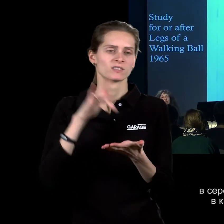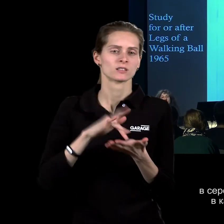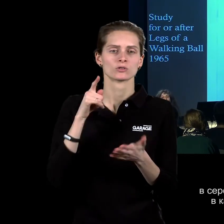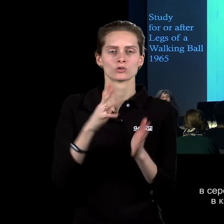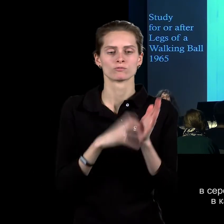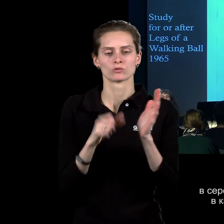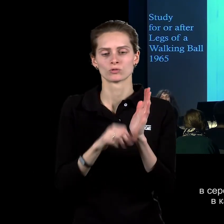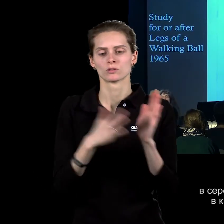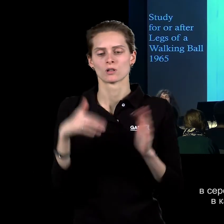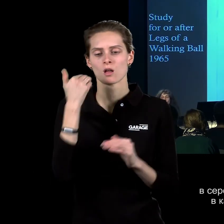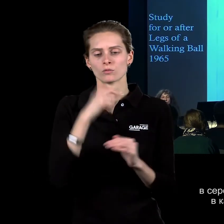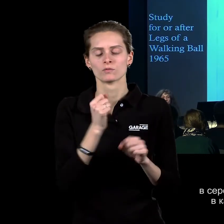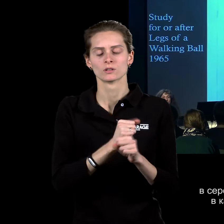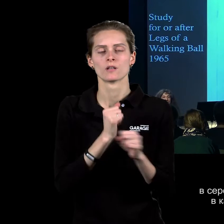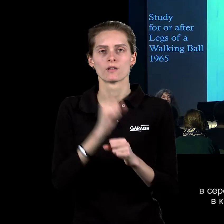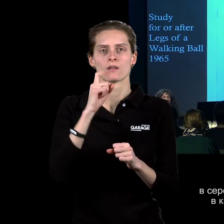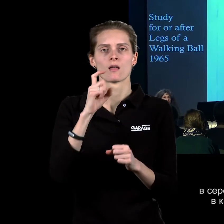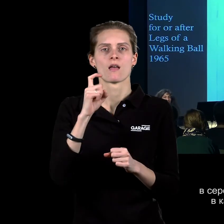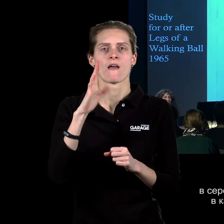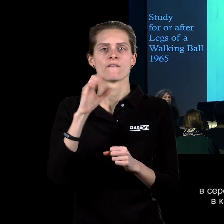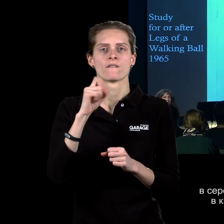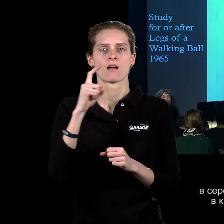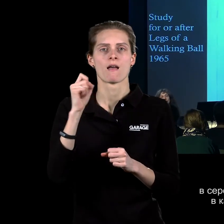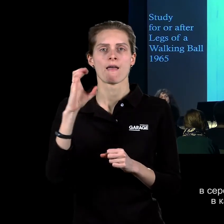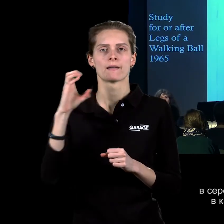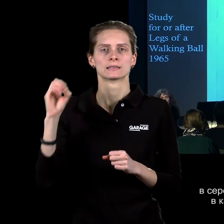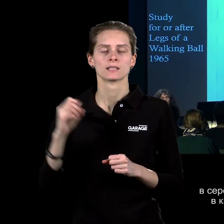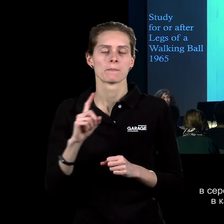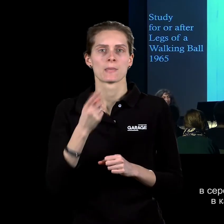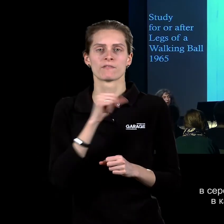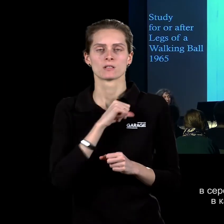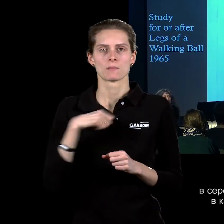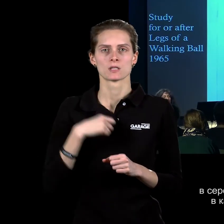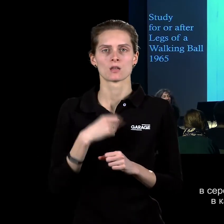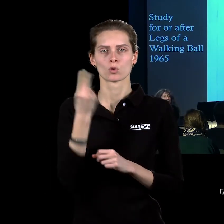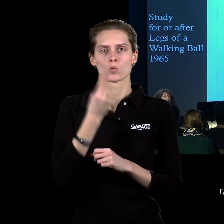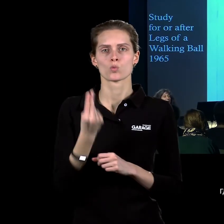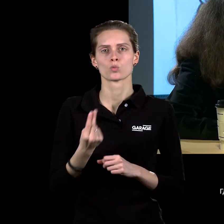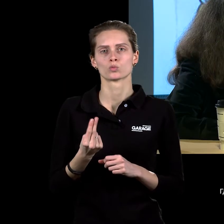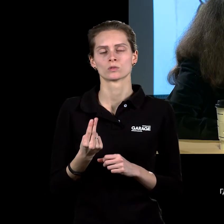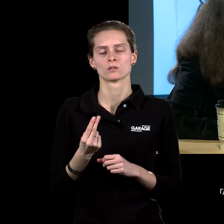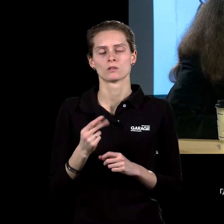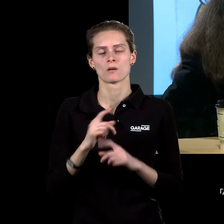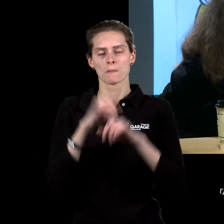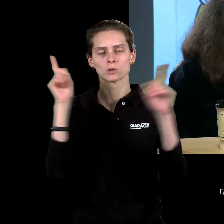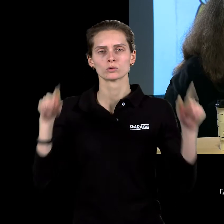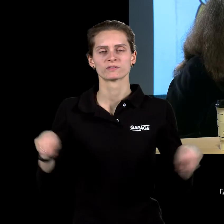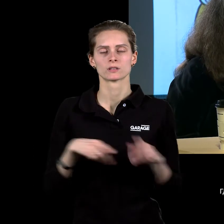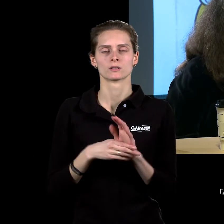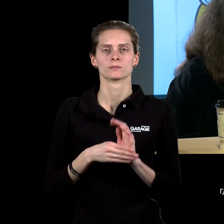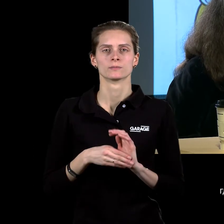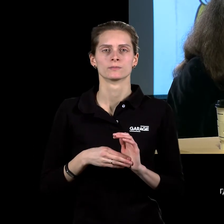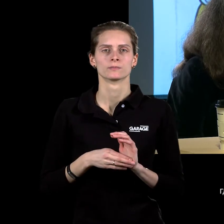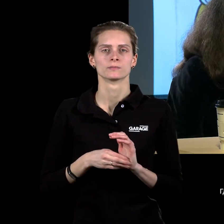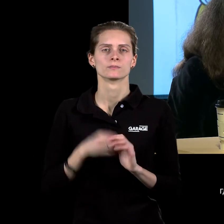начинает создавать Эва Хессе в качестве таких уже своих первых, может быть, самостоятельных художественных произведений, где есть